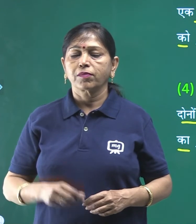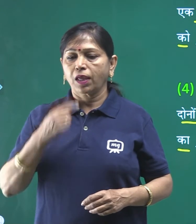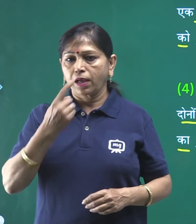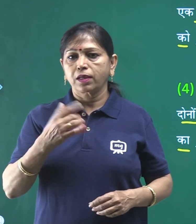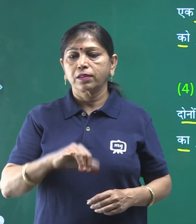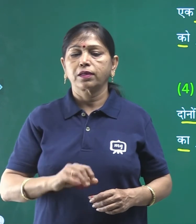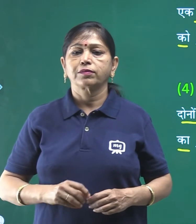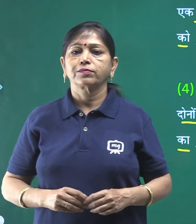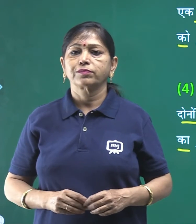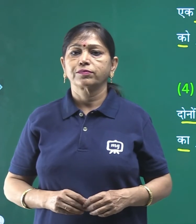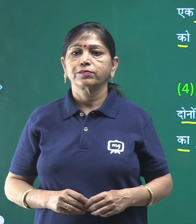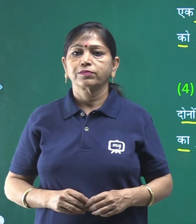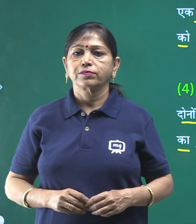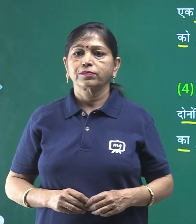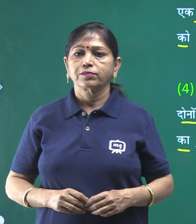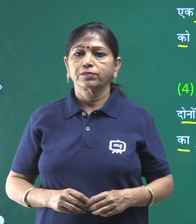कहते हैं।